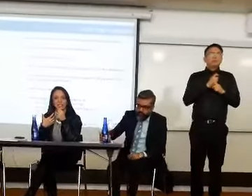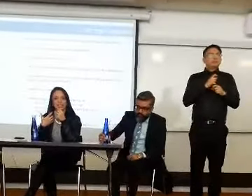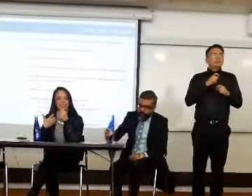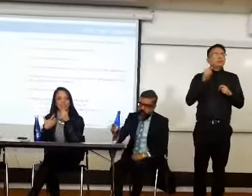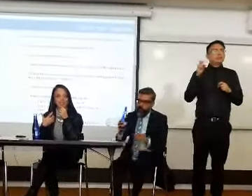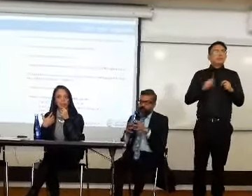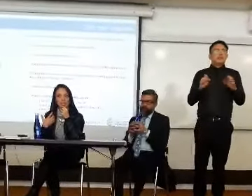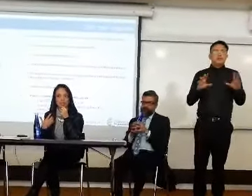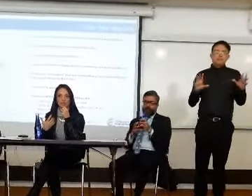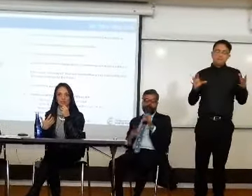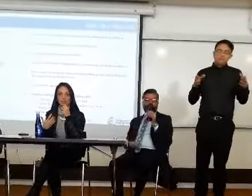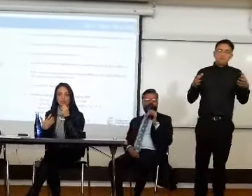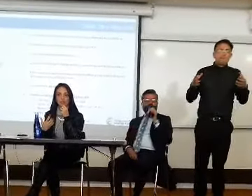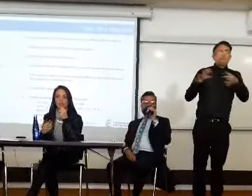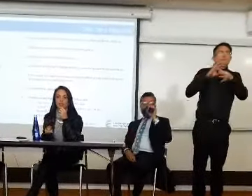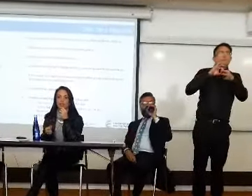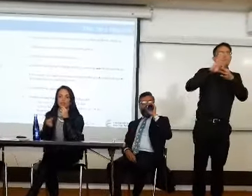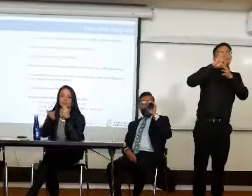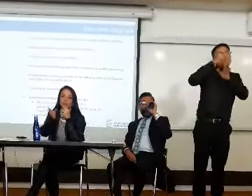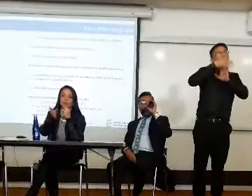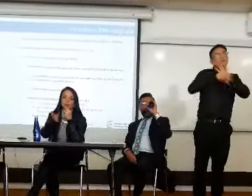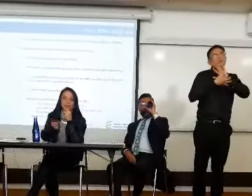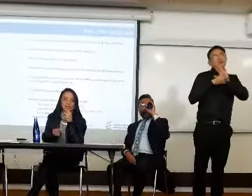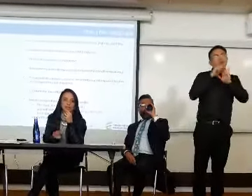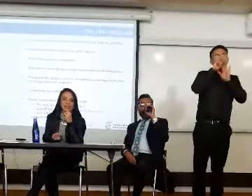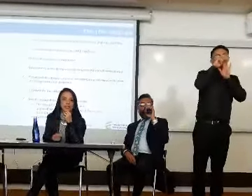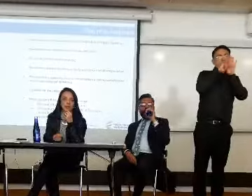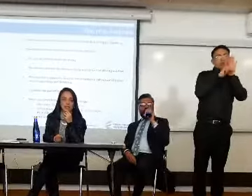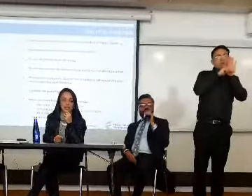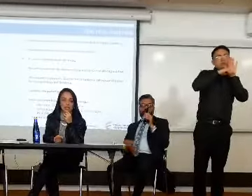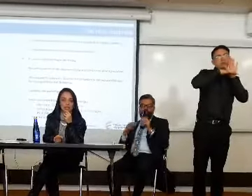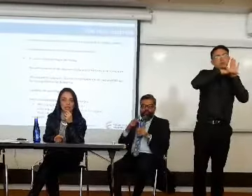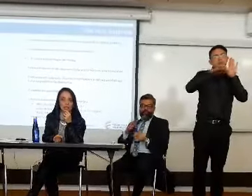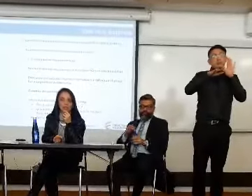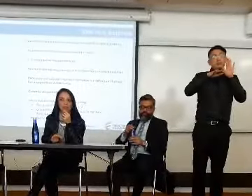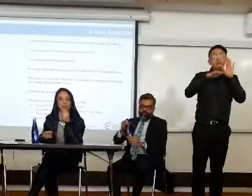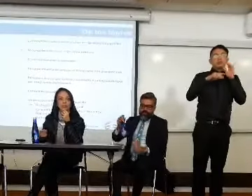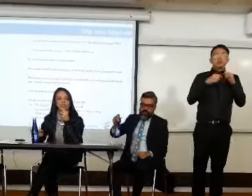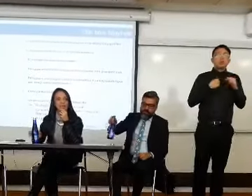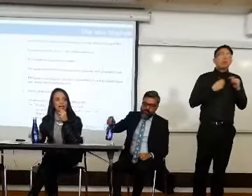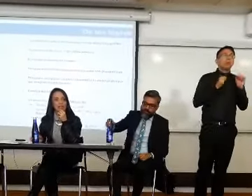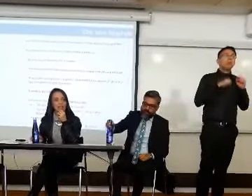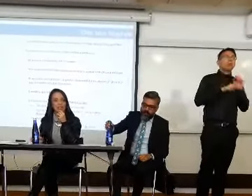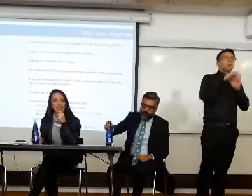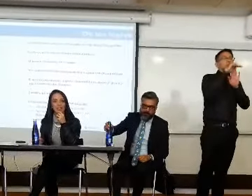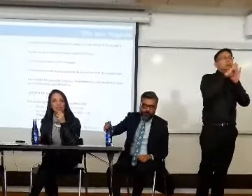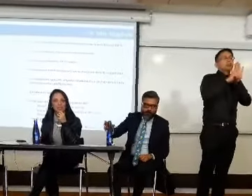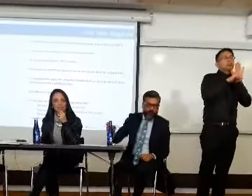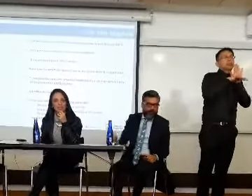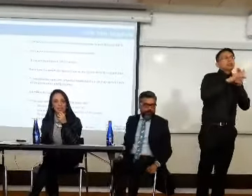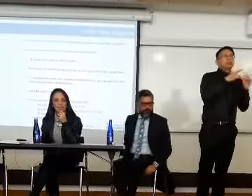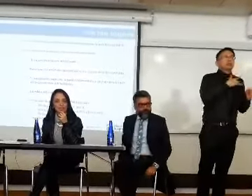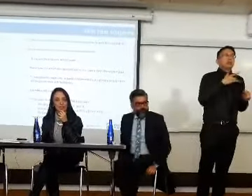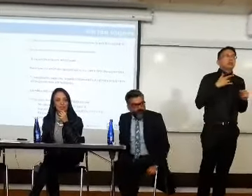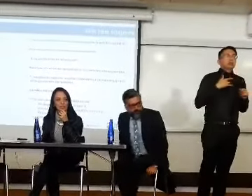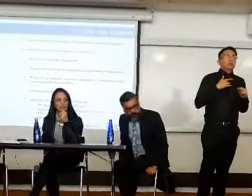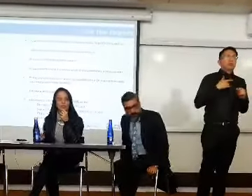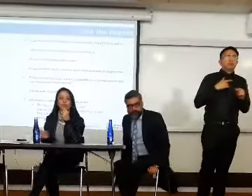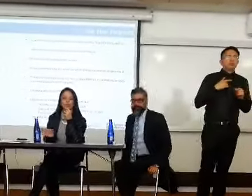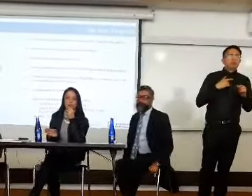integralidad de las políticas. Es decir, yo no puedo pensar en hacer política en salud sin pensar en que hay unas políticas